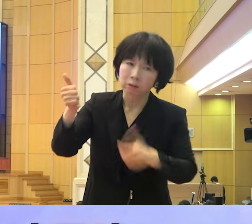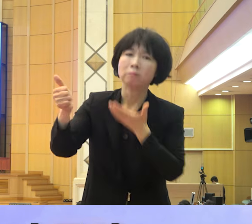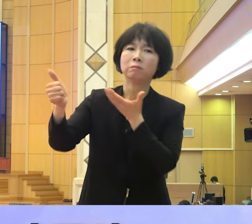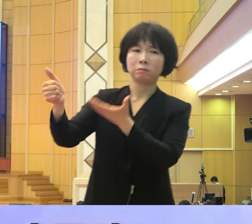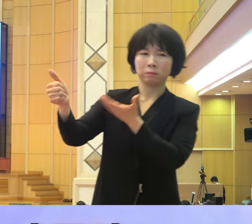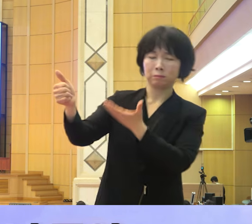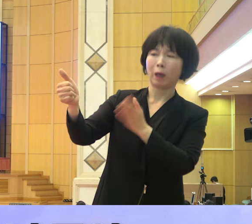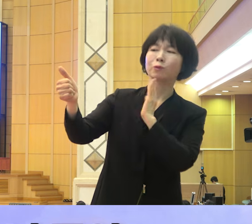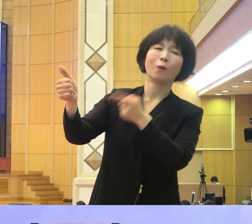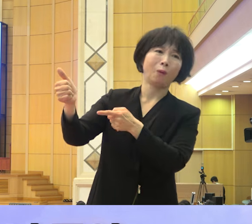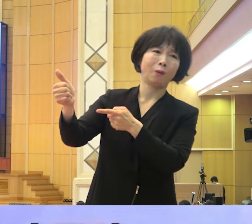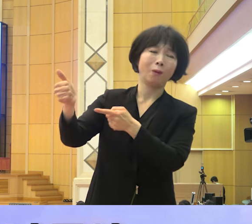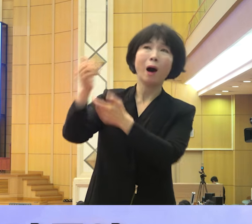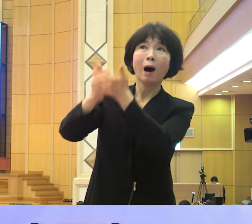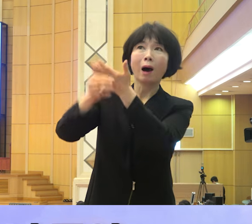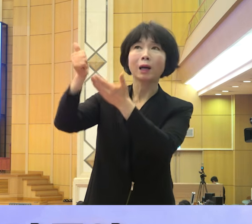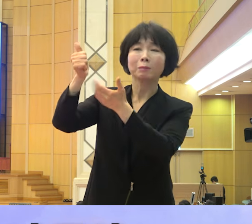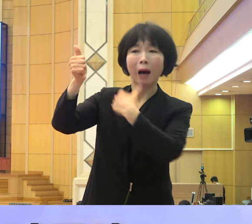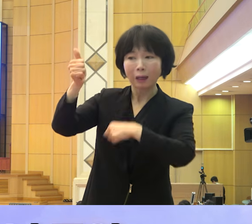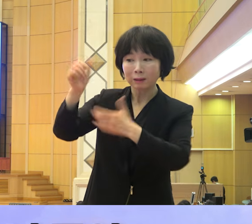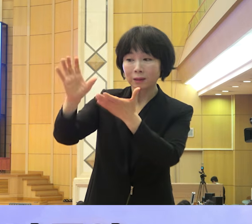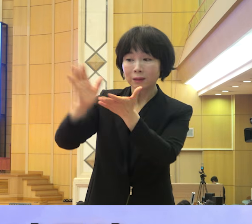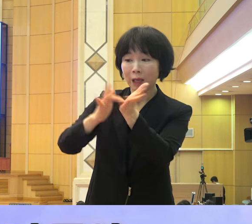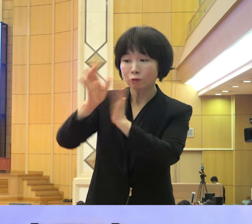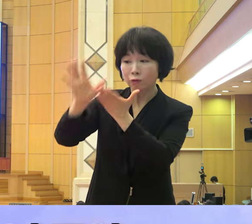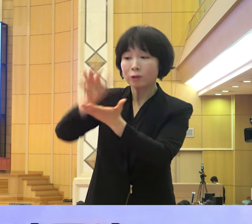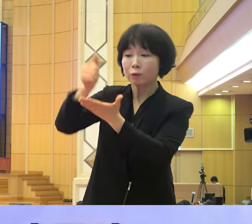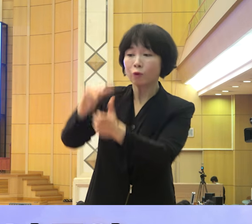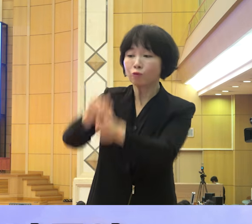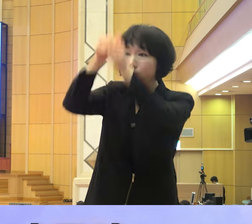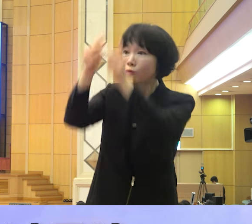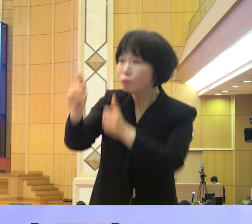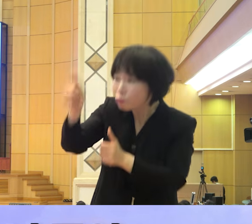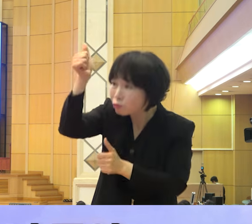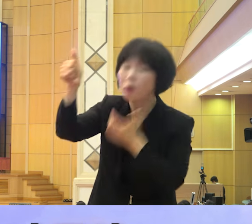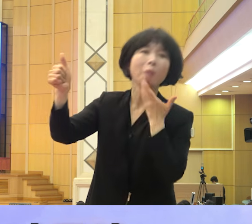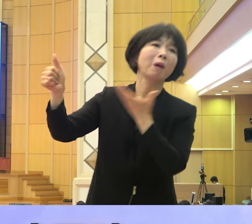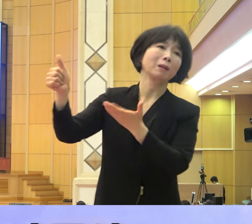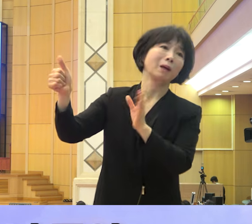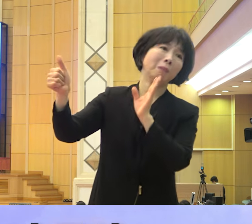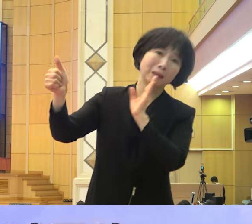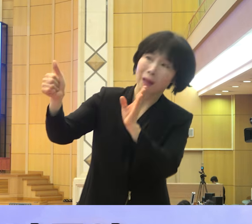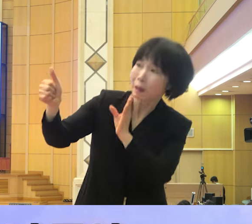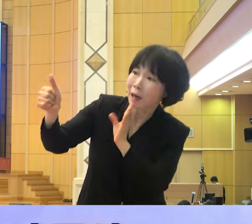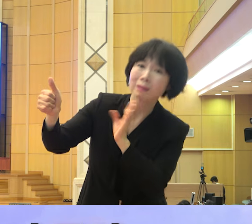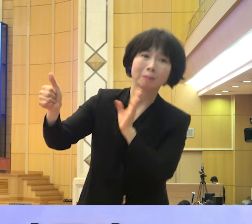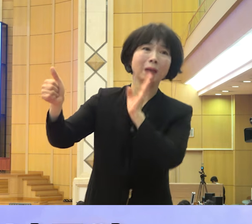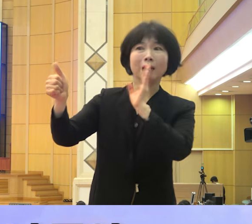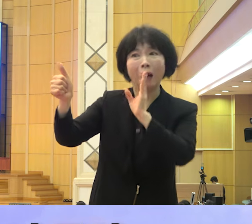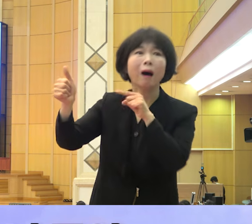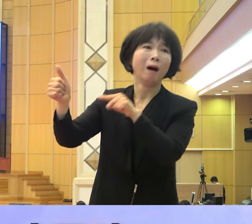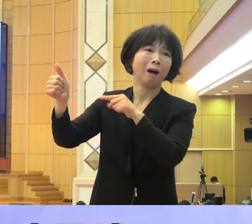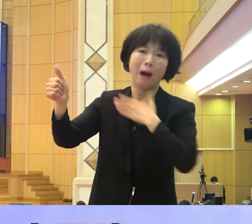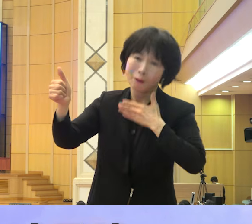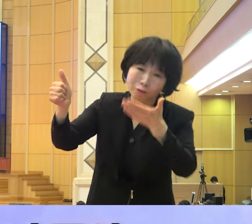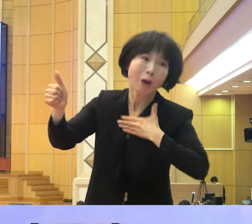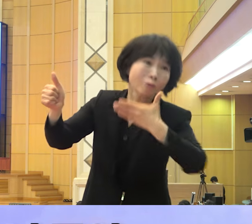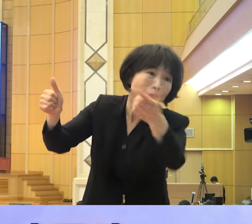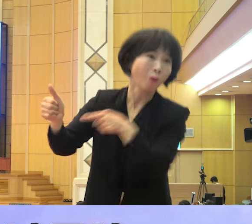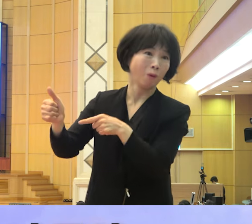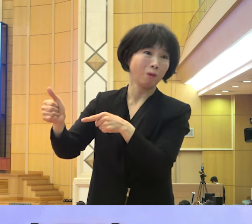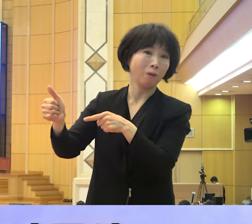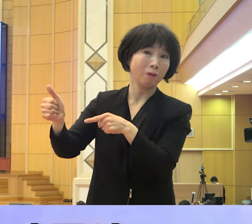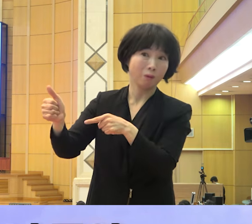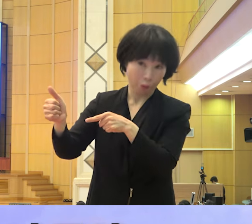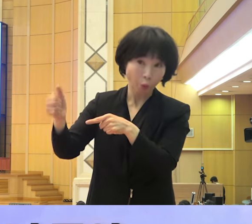통해서 예수님은 하나님의 아들 그리스도라고, 그리고 이렇게 38년 병자를